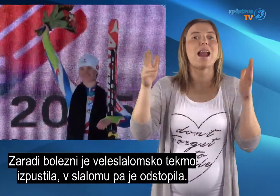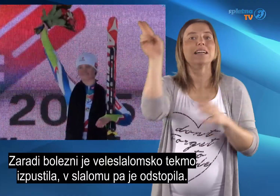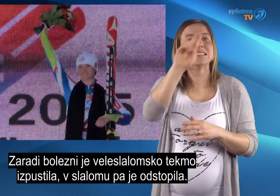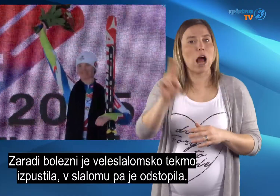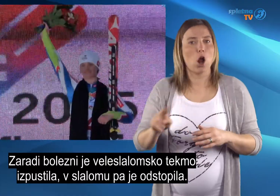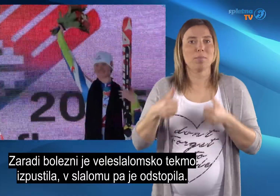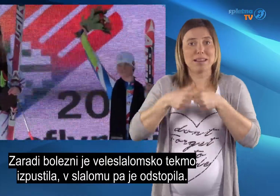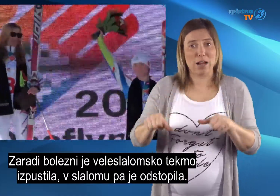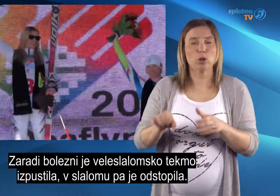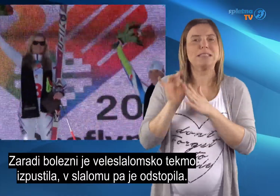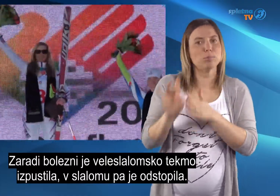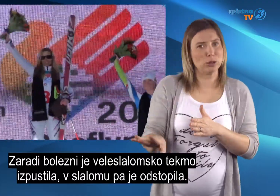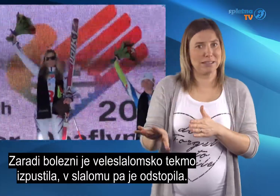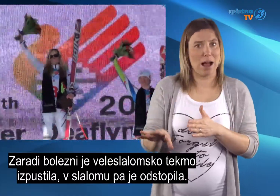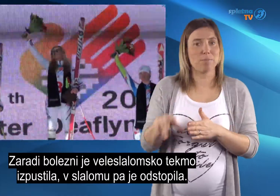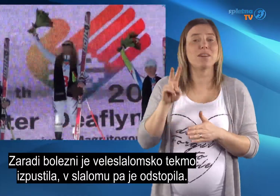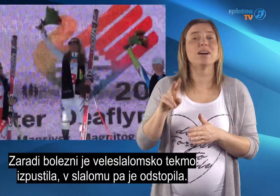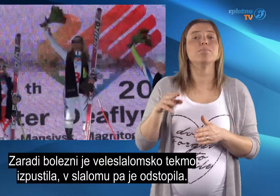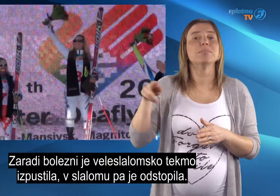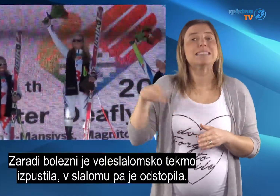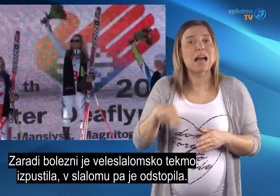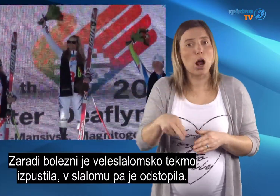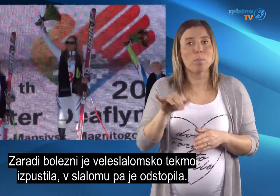tekmo izpustila, v slalomu pa je odstopila.